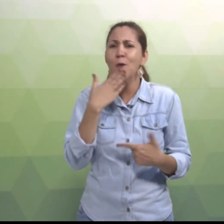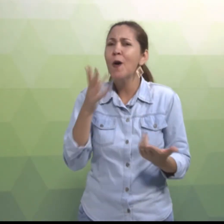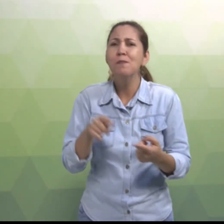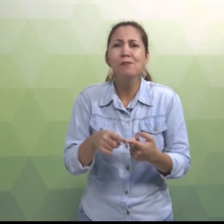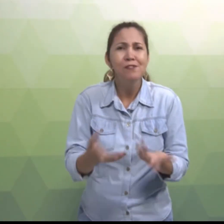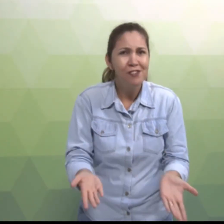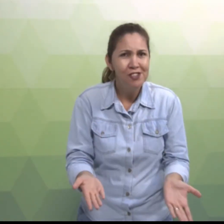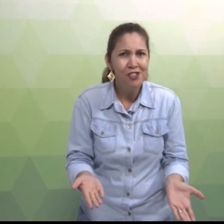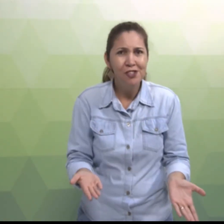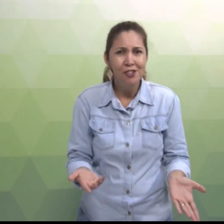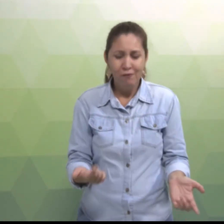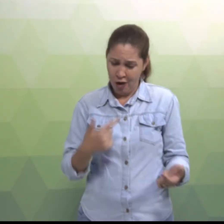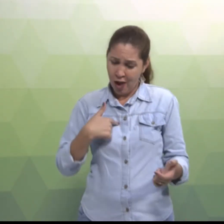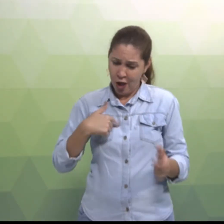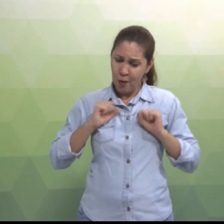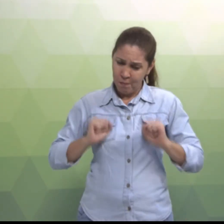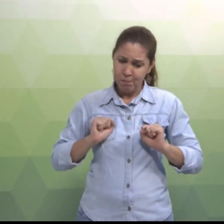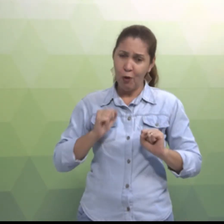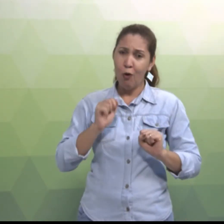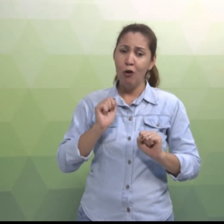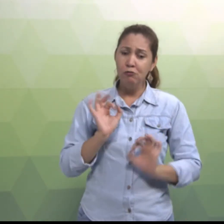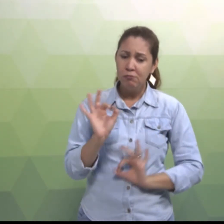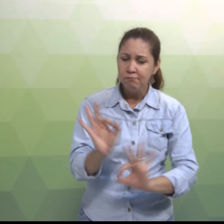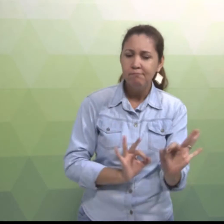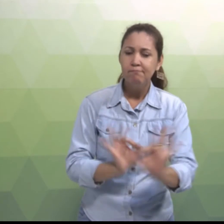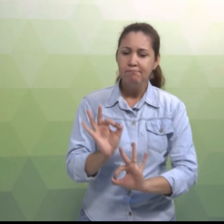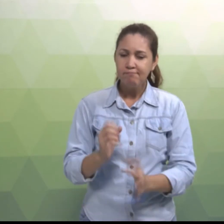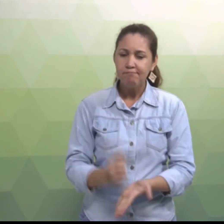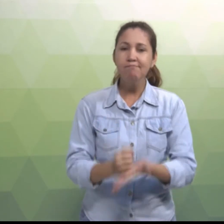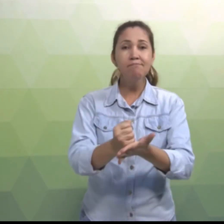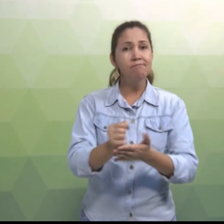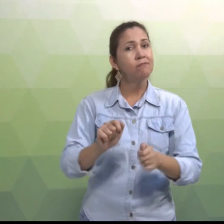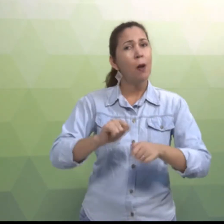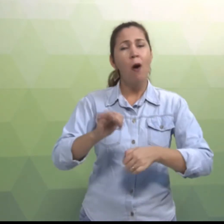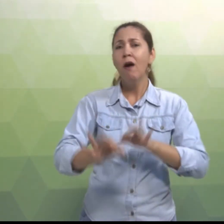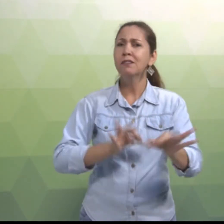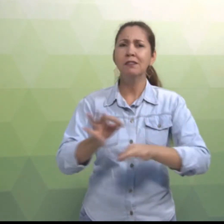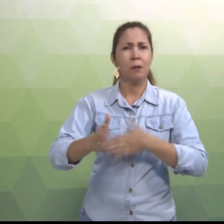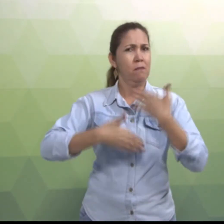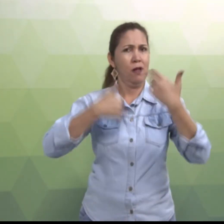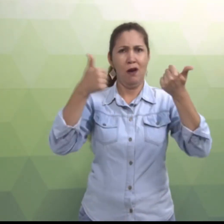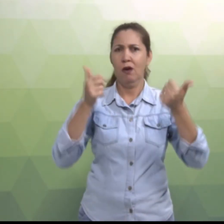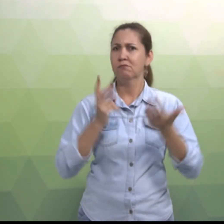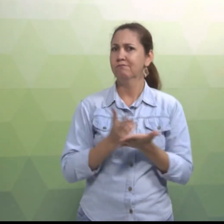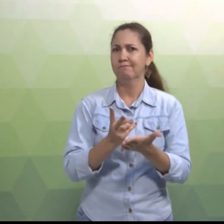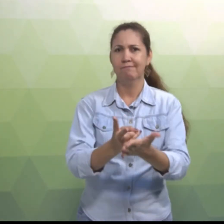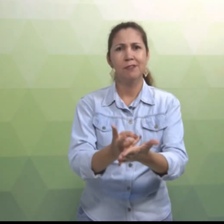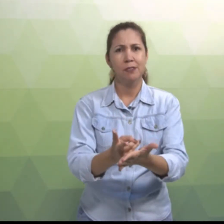com isso? Qual o objetivo desse ensino? Eu, como professora, eu devo me preparar